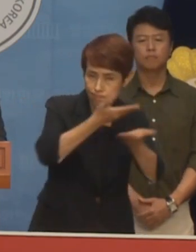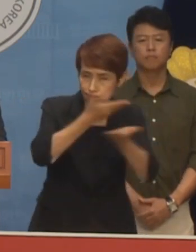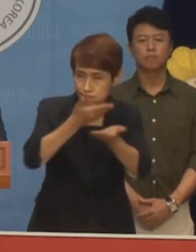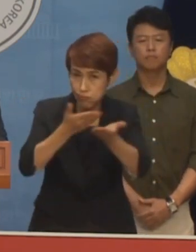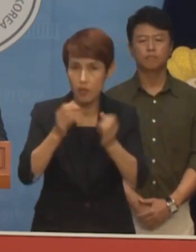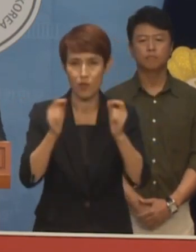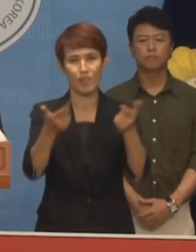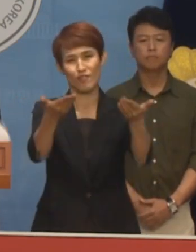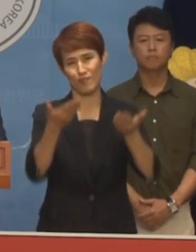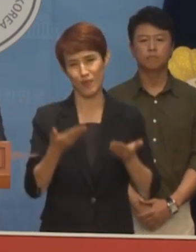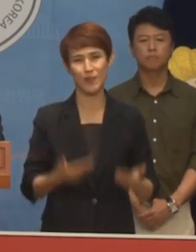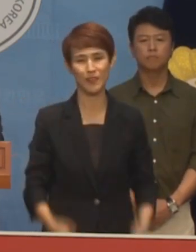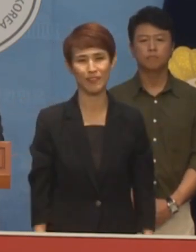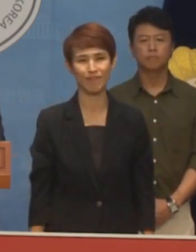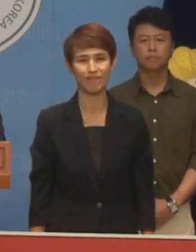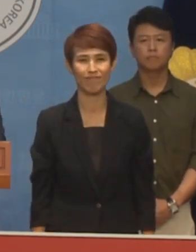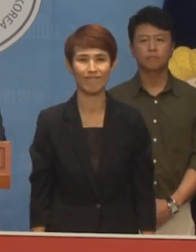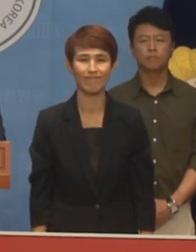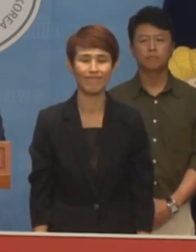주십시오.